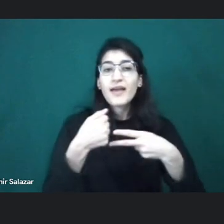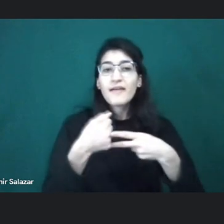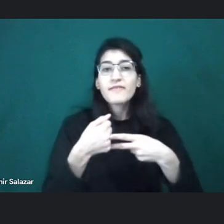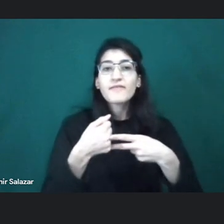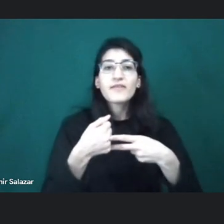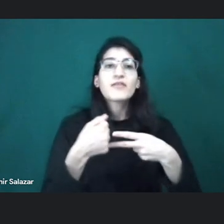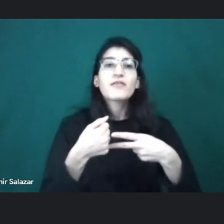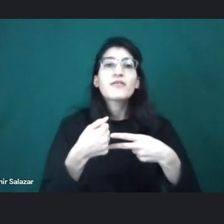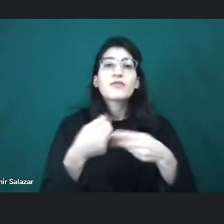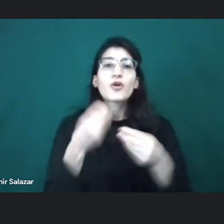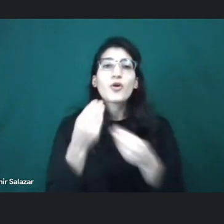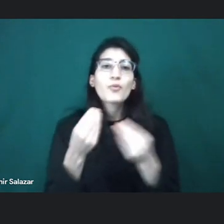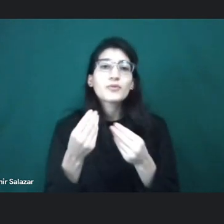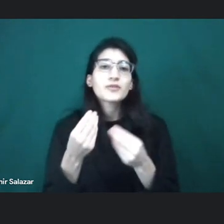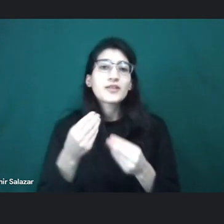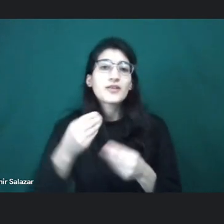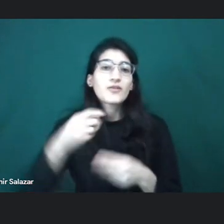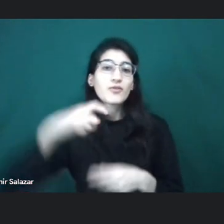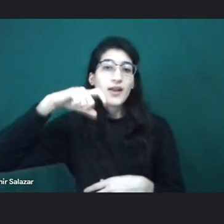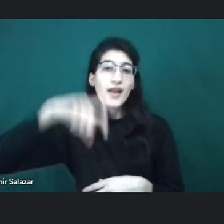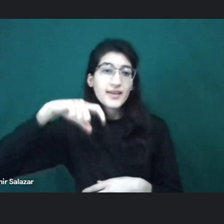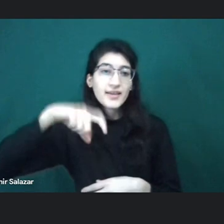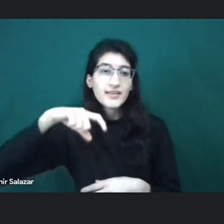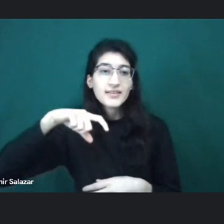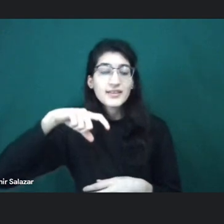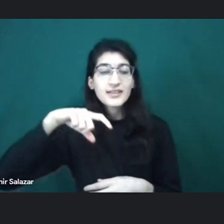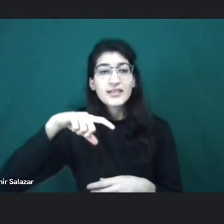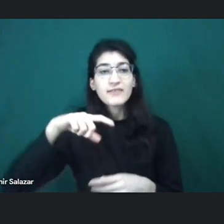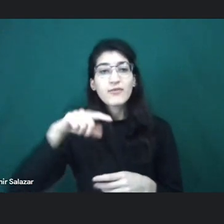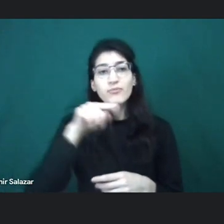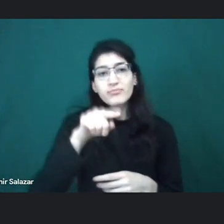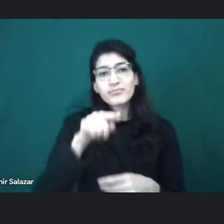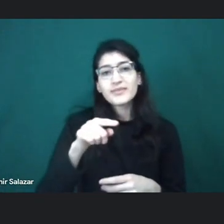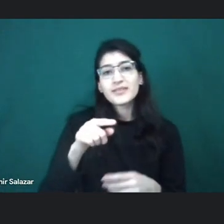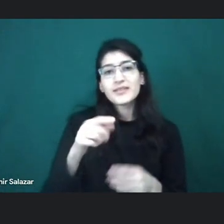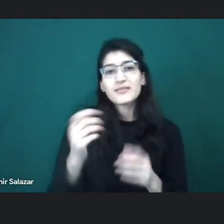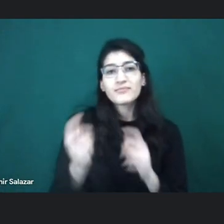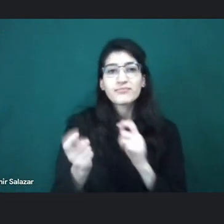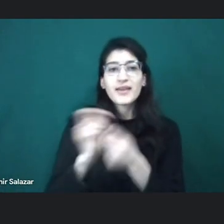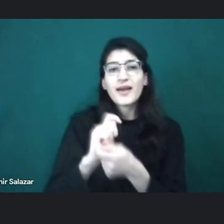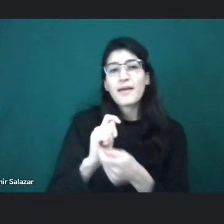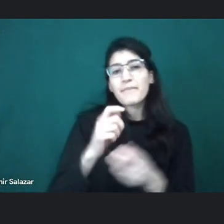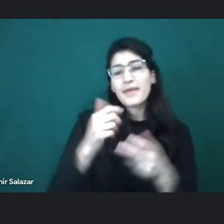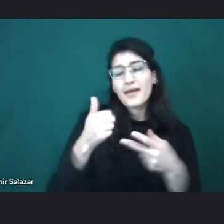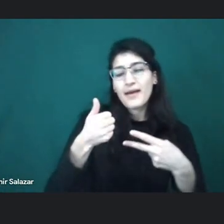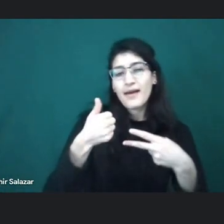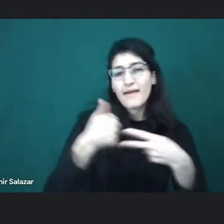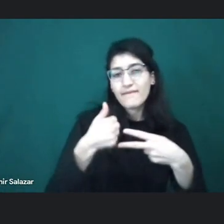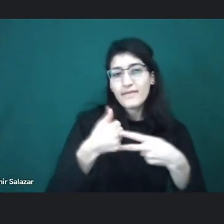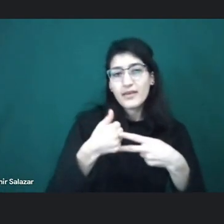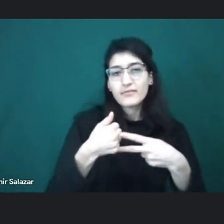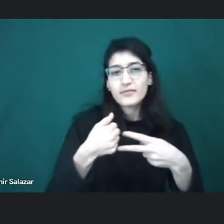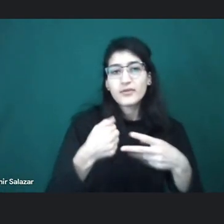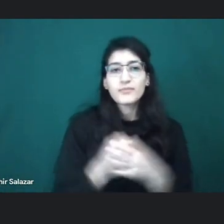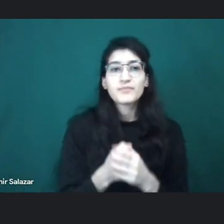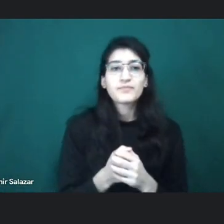¿sí? Entonces tenemos positive y después li. Towards, ¿qué viene a ser?